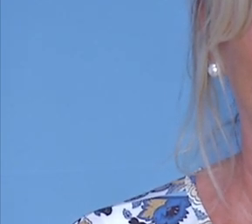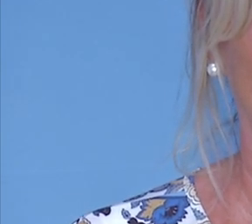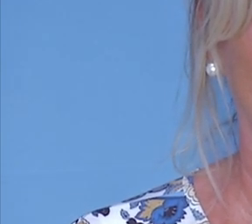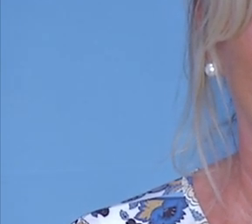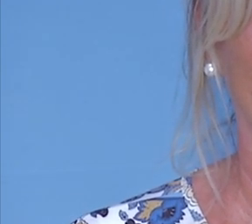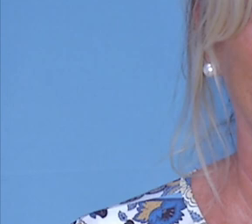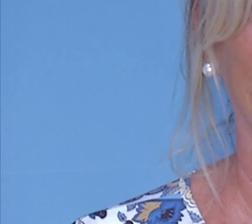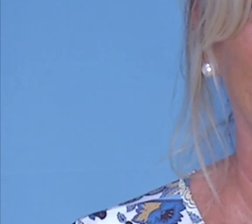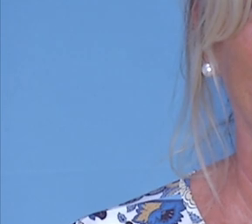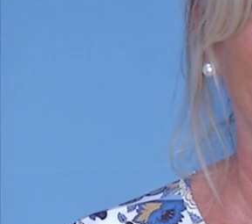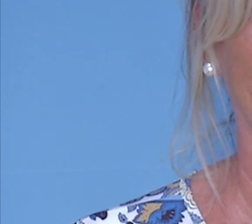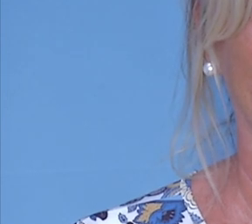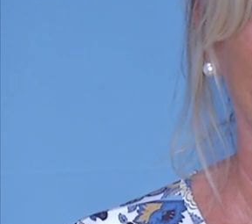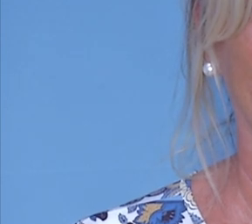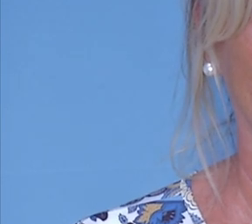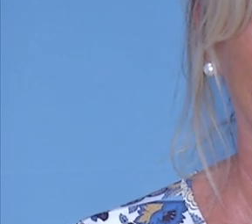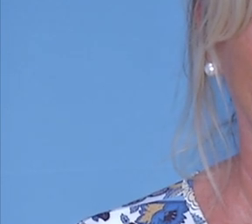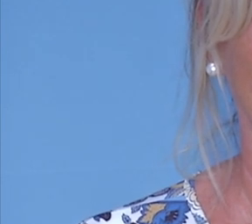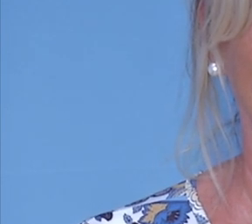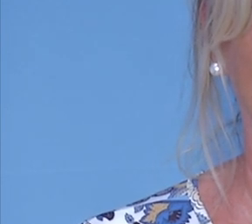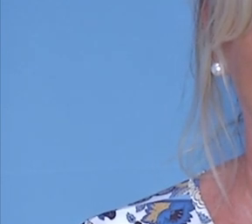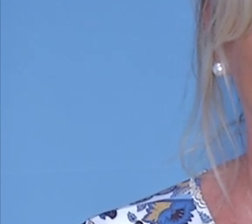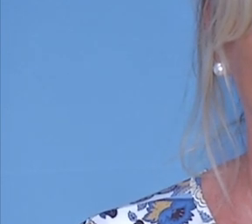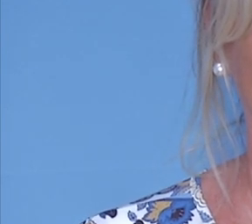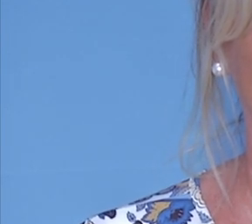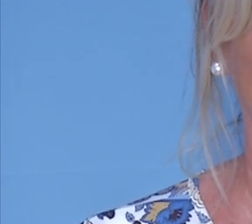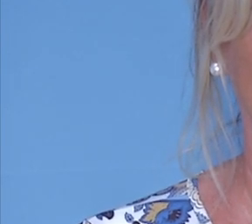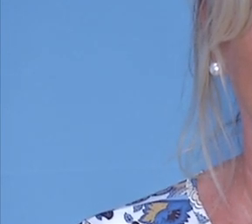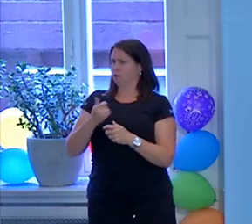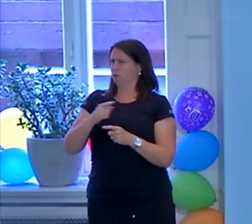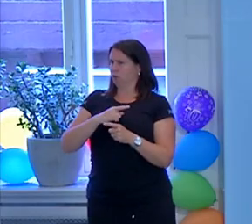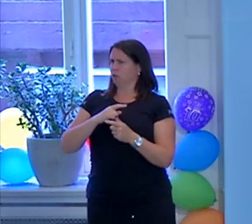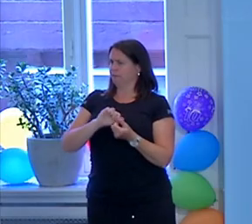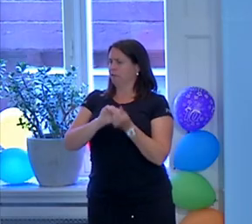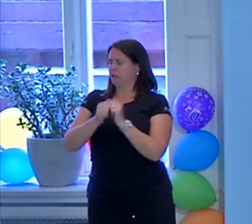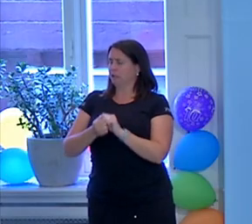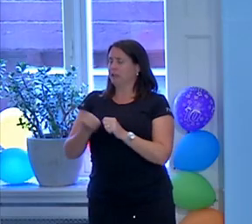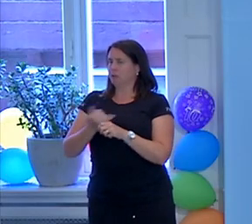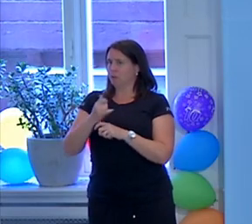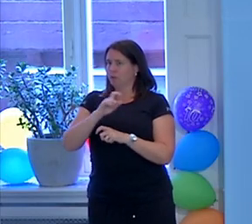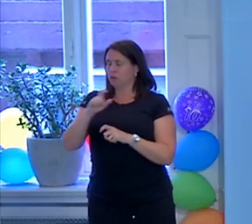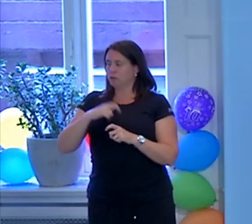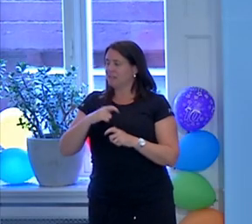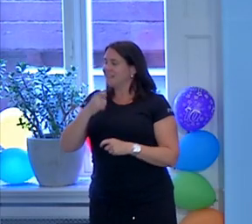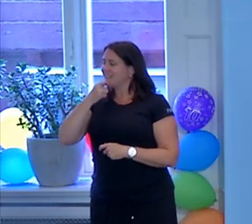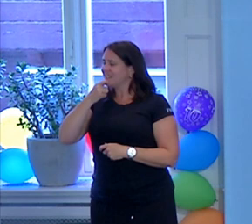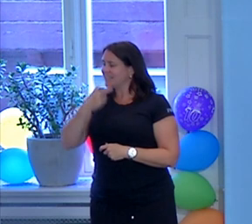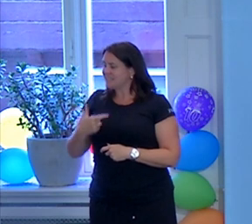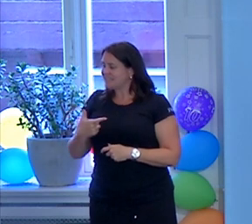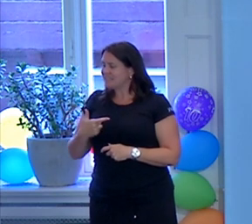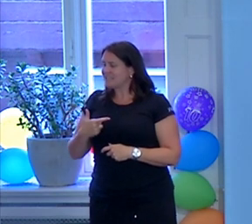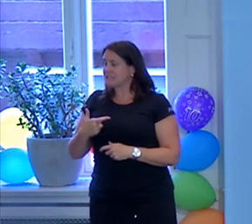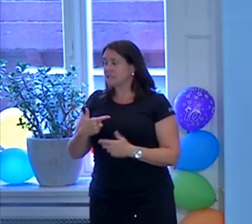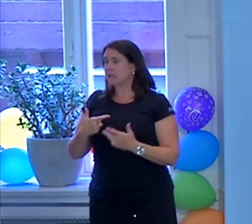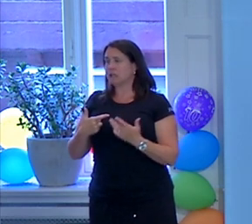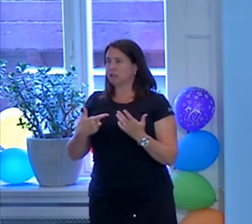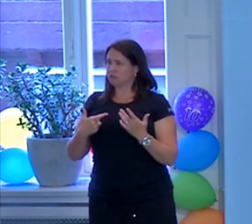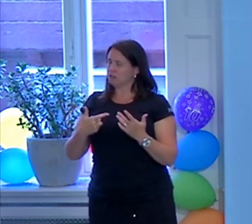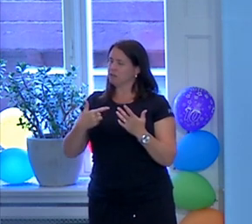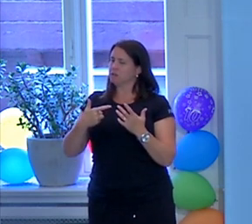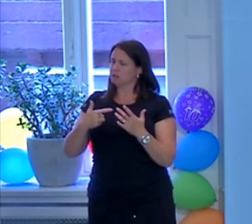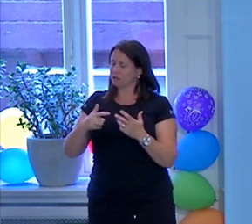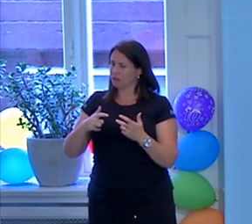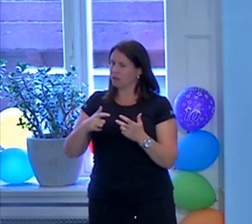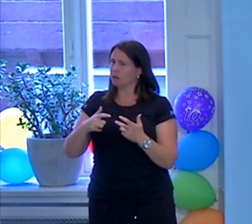skulle jag också kunna tänka mig att det kan finnas mycket att göra inom företagen. Riskmitigerande låter helt deprimerande. Ju. Ja, men det